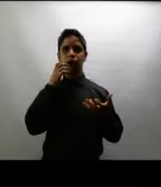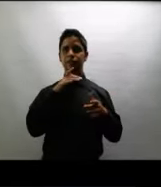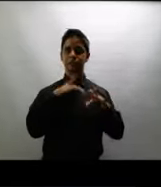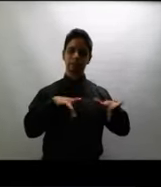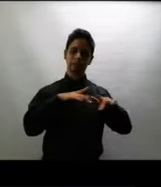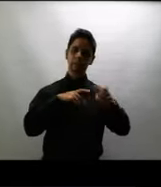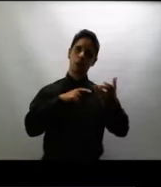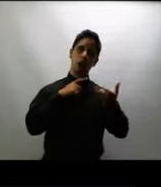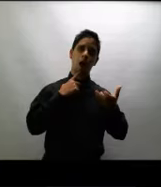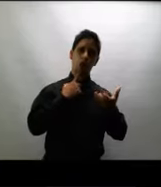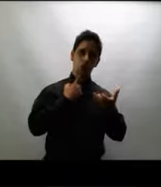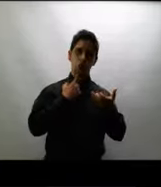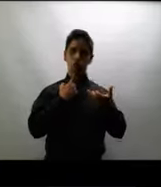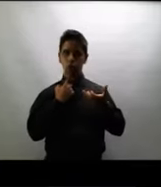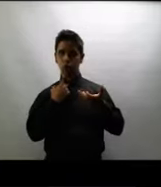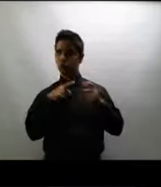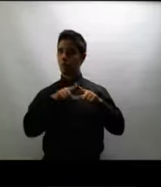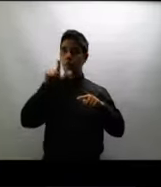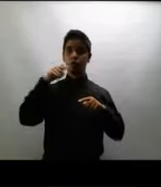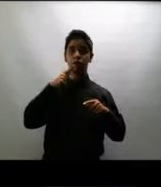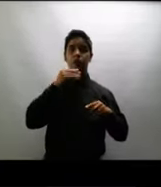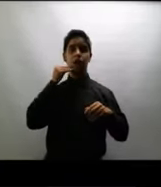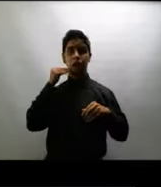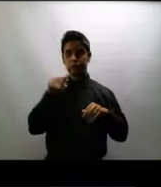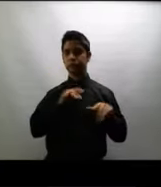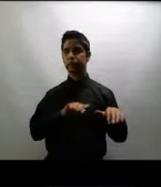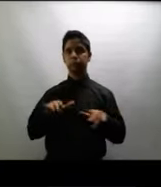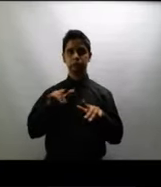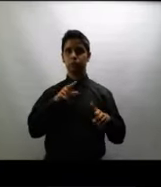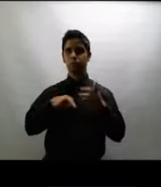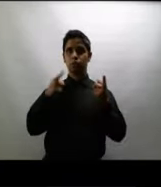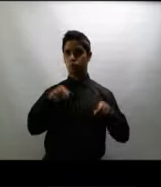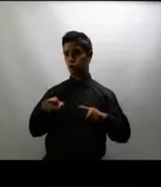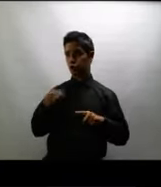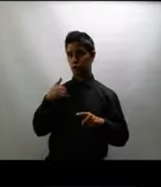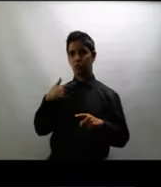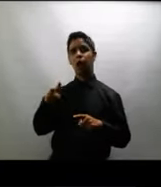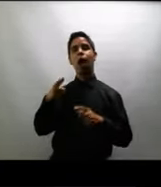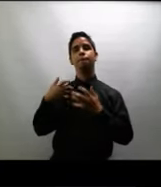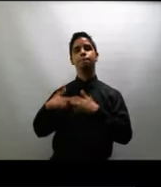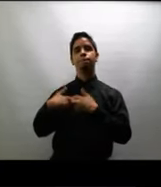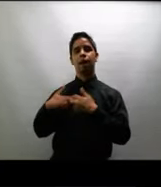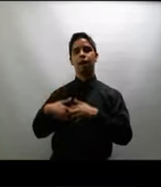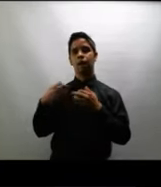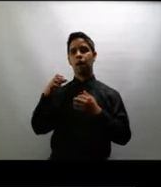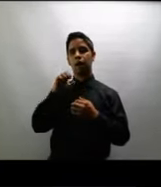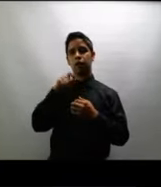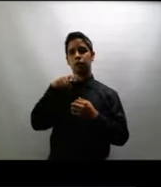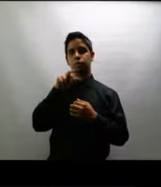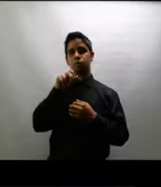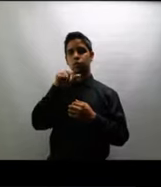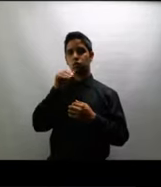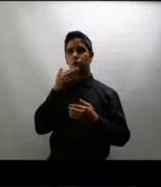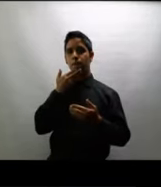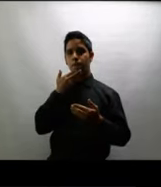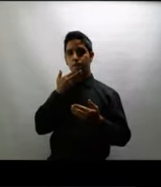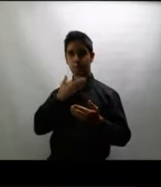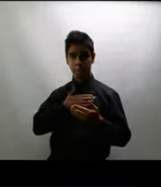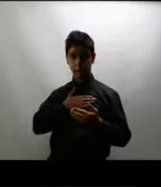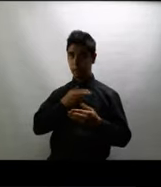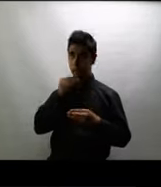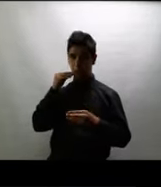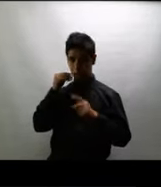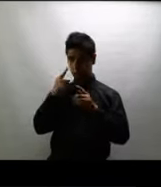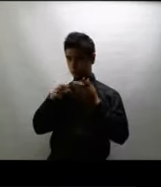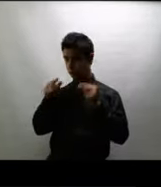al principio es la máquina, es una máquina expreso que yo tengo en casa, que la grabamos para ponerla para en el principio. Eso. Y entonces lo que está haciendo todo me eso.